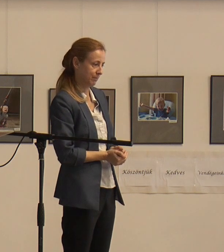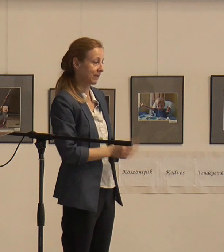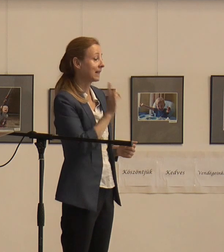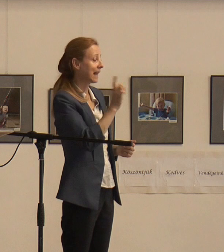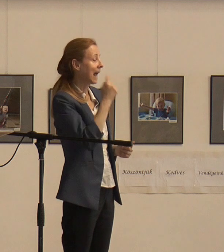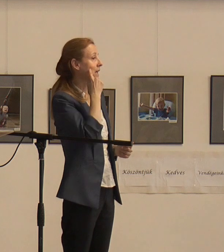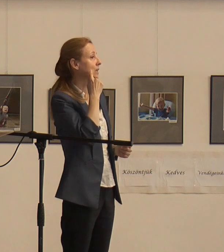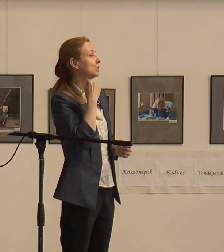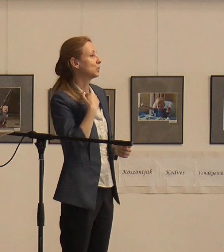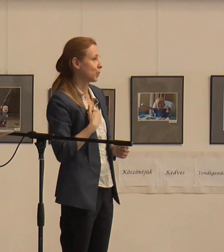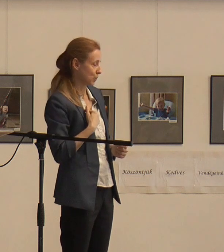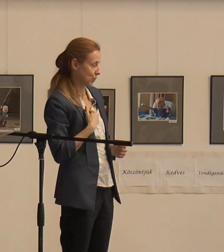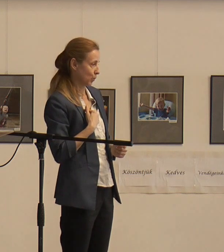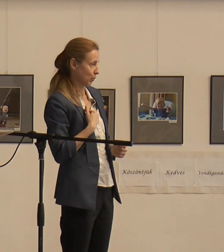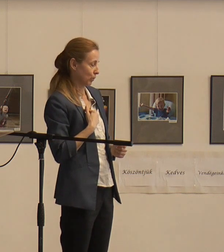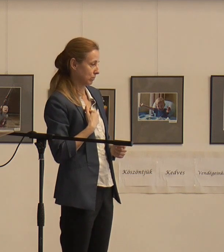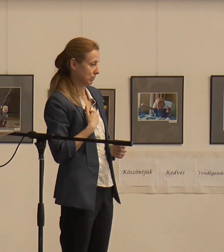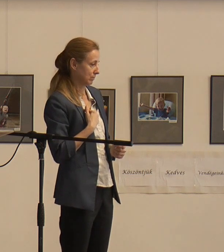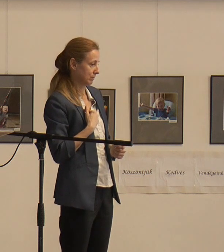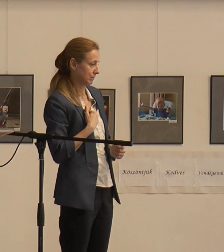De tudjuk,